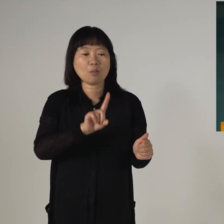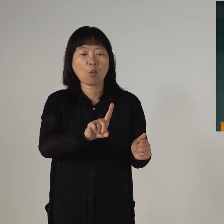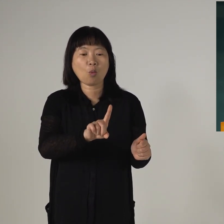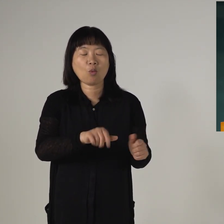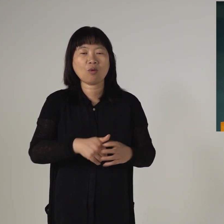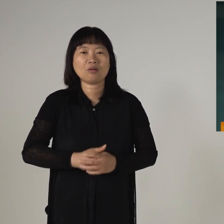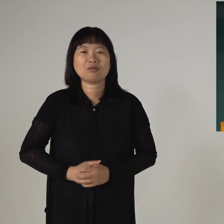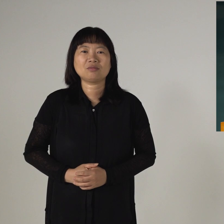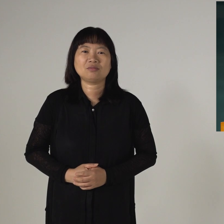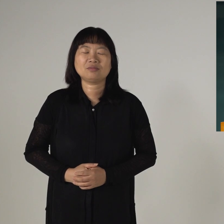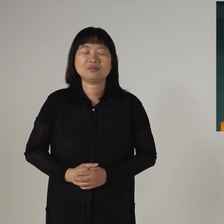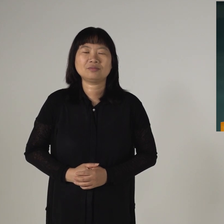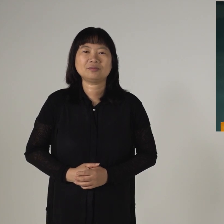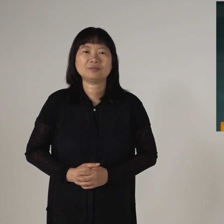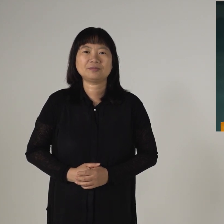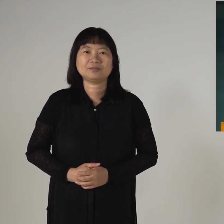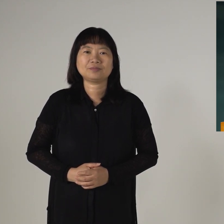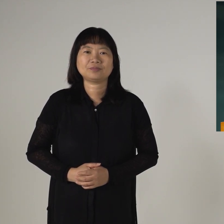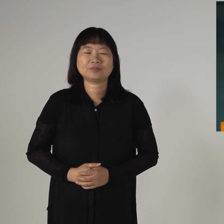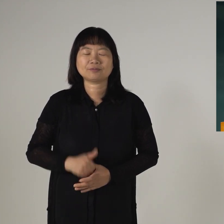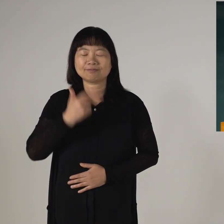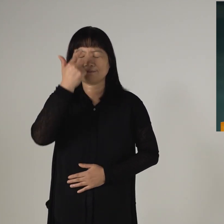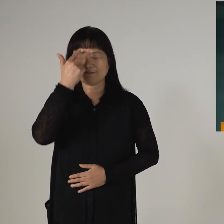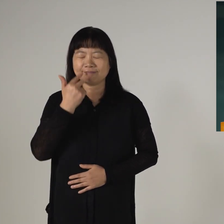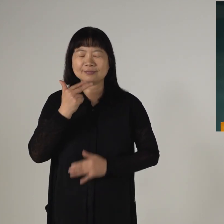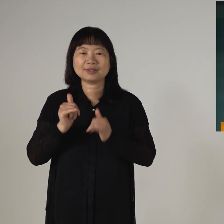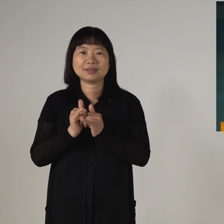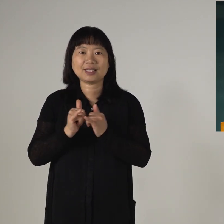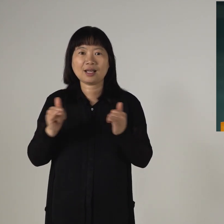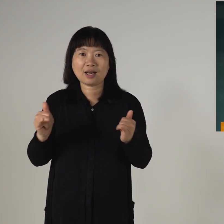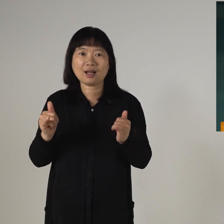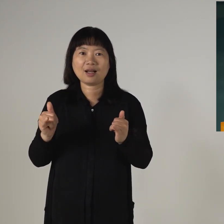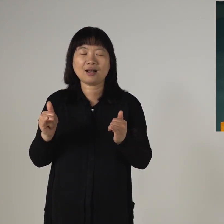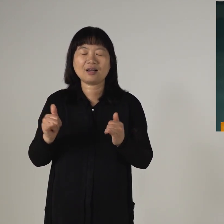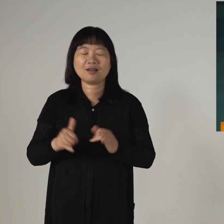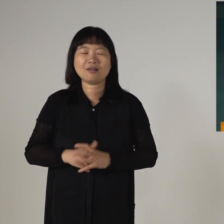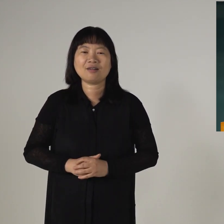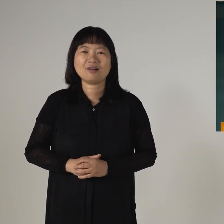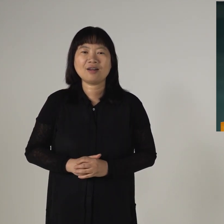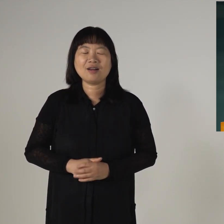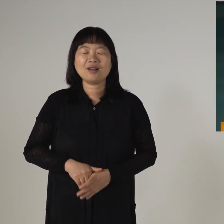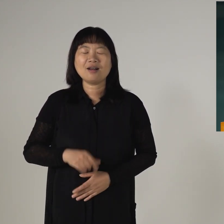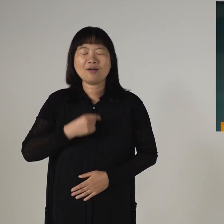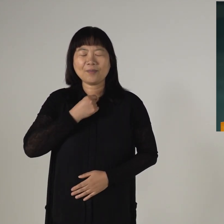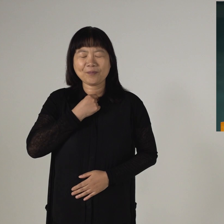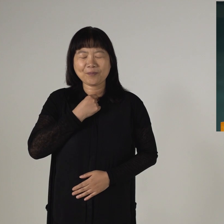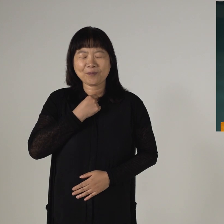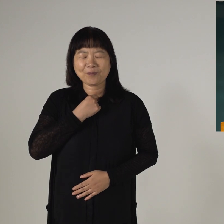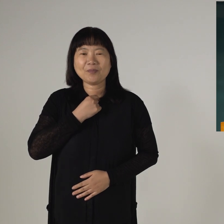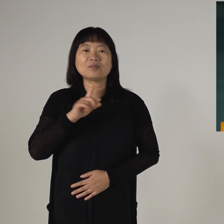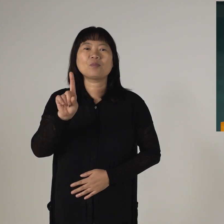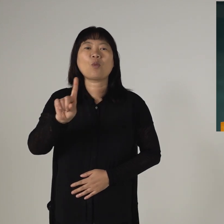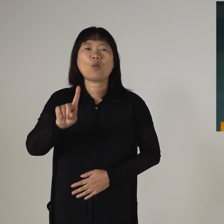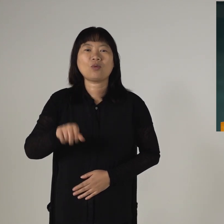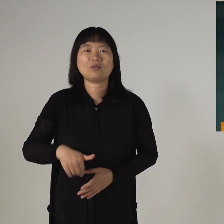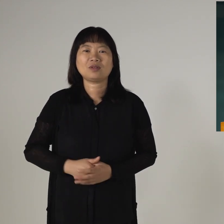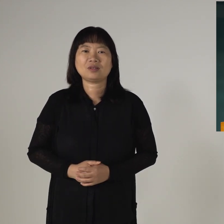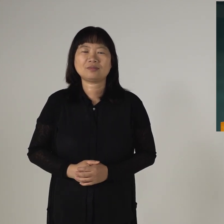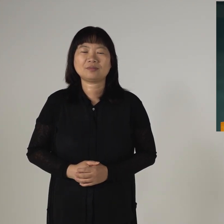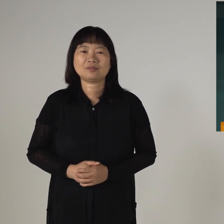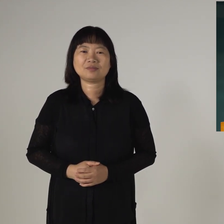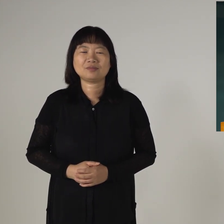원하느냐? 그럼 앞을 보지 못하는 사람들이 가장 본질적인 원함이